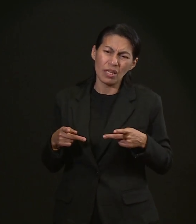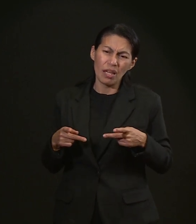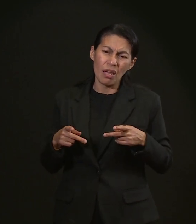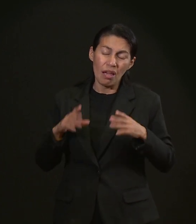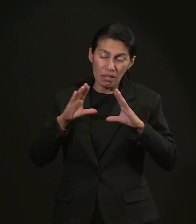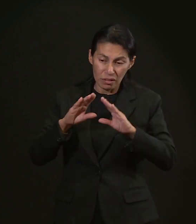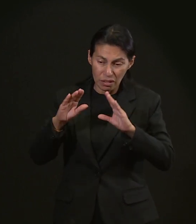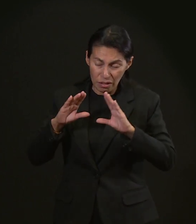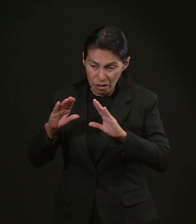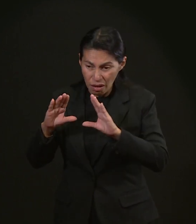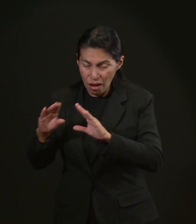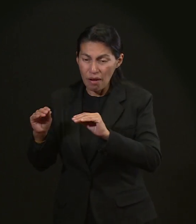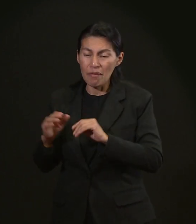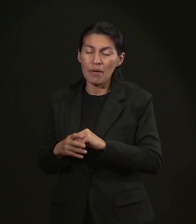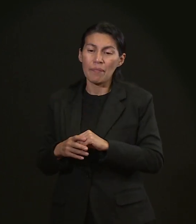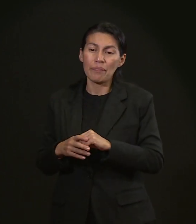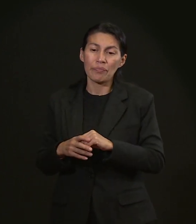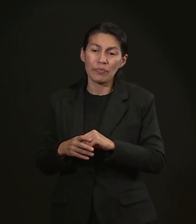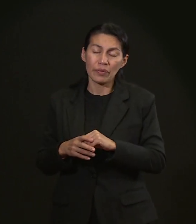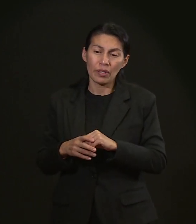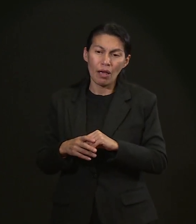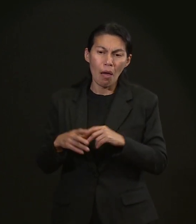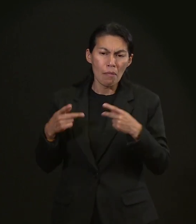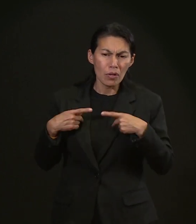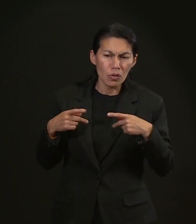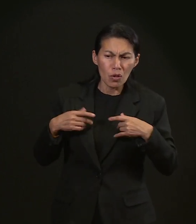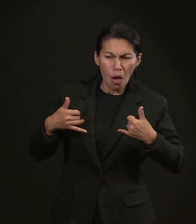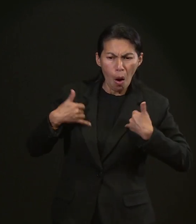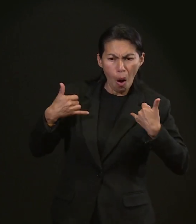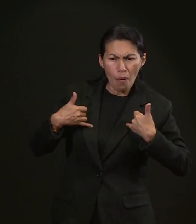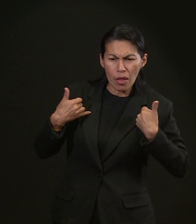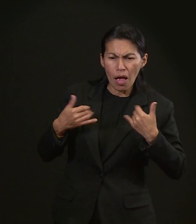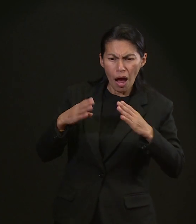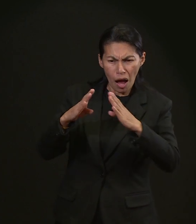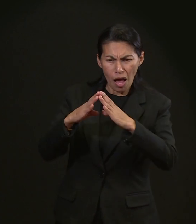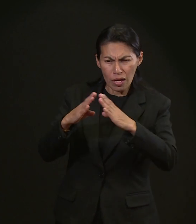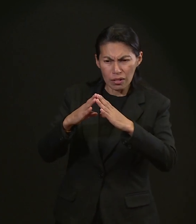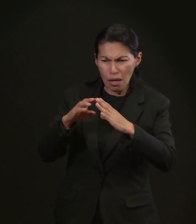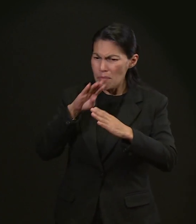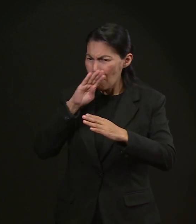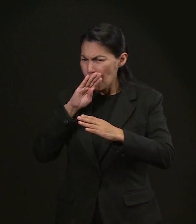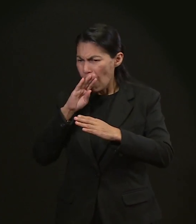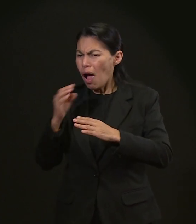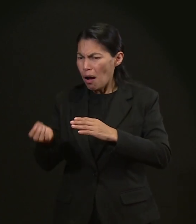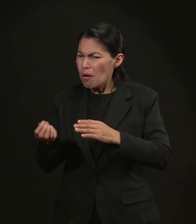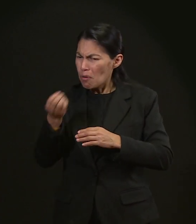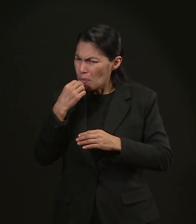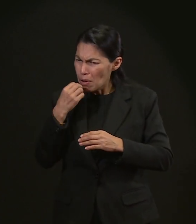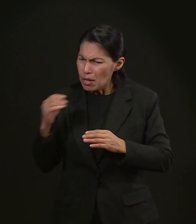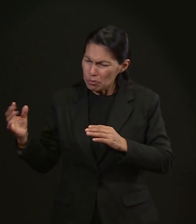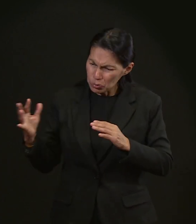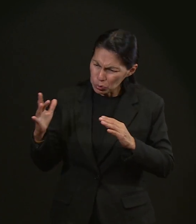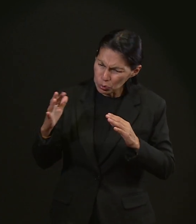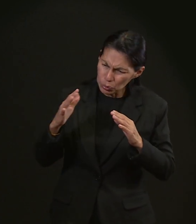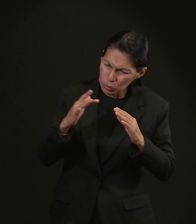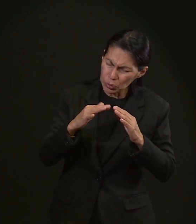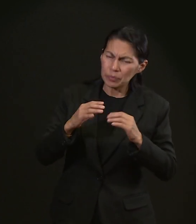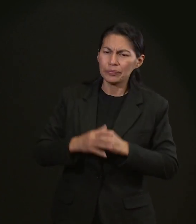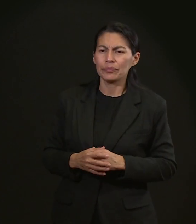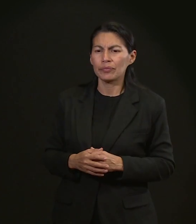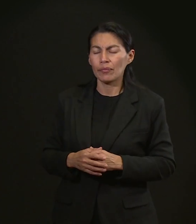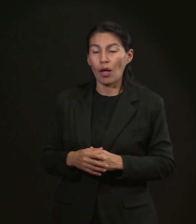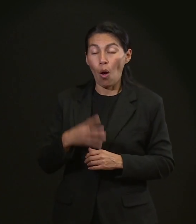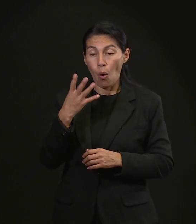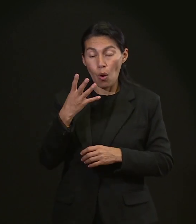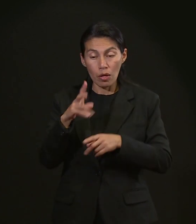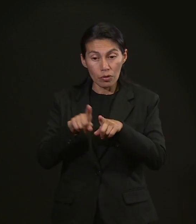a la casa iban los muchachos a comer ahí a la casa con mi mamá y mis hermanos y nosotros pues siempre íbamos al grupo